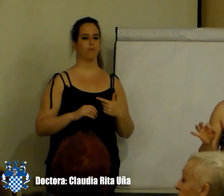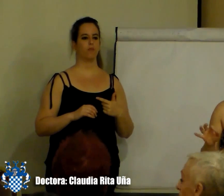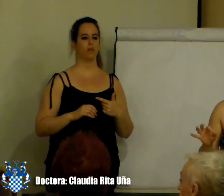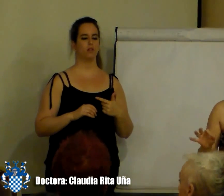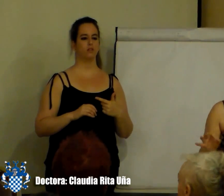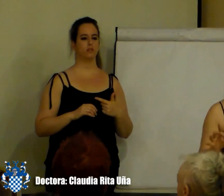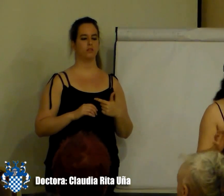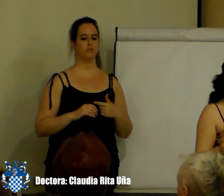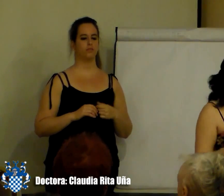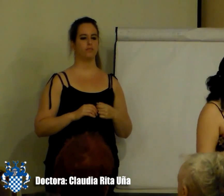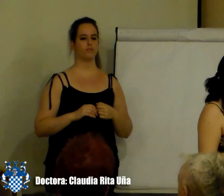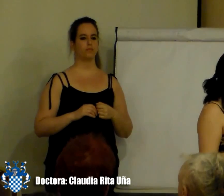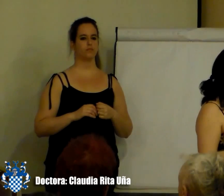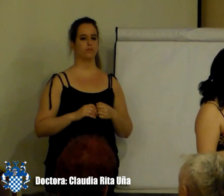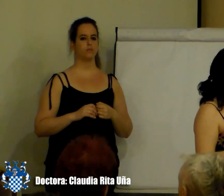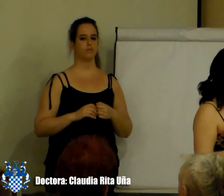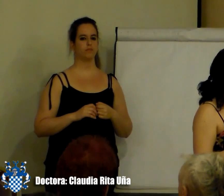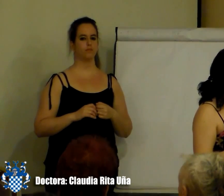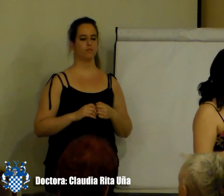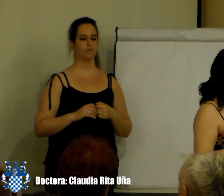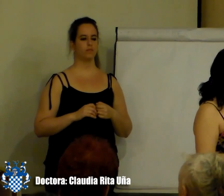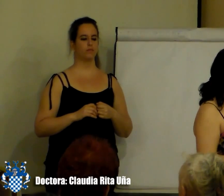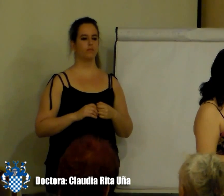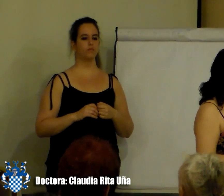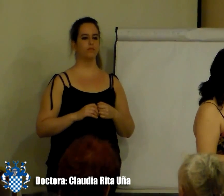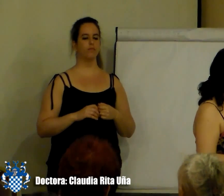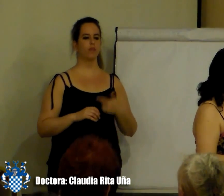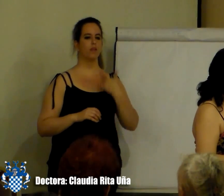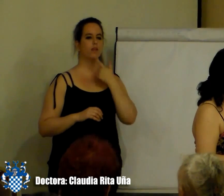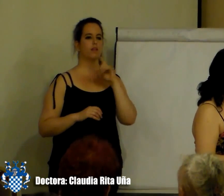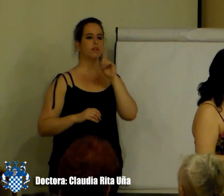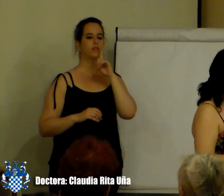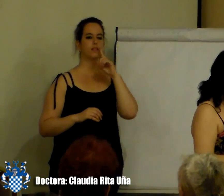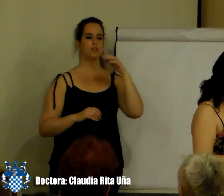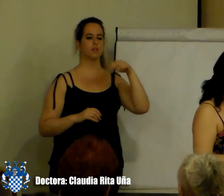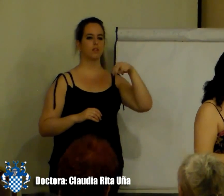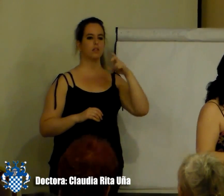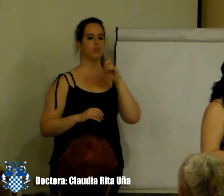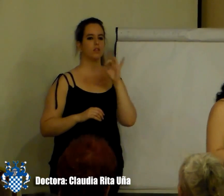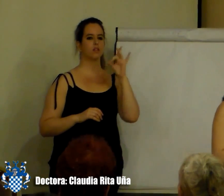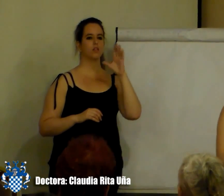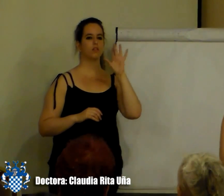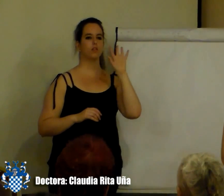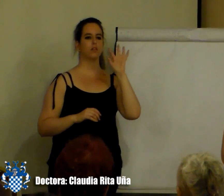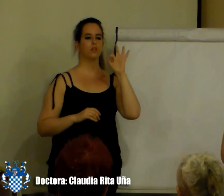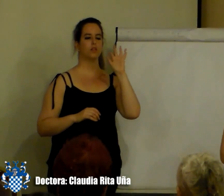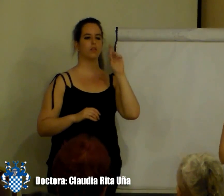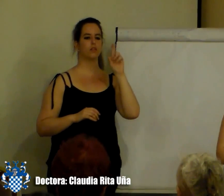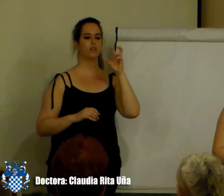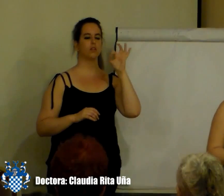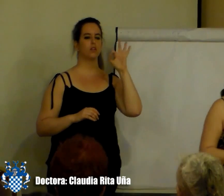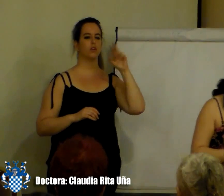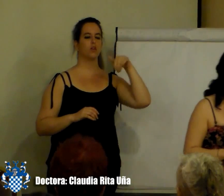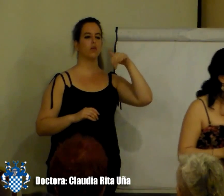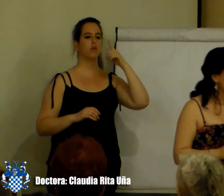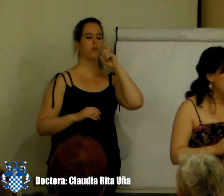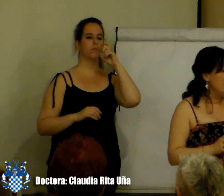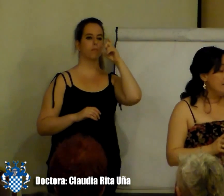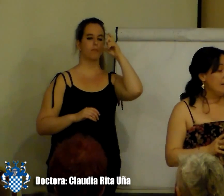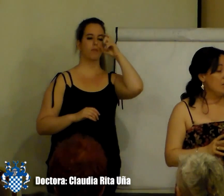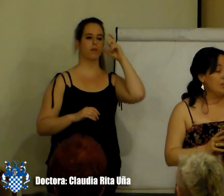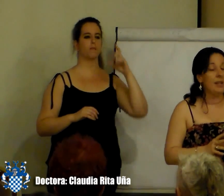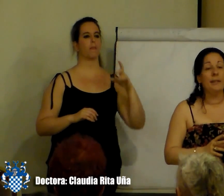las únicas causales, ¿sí? Hay un síndrome que es el que está más descrito y más estudiado, que es el síndrome